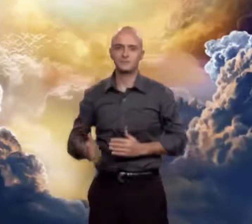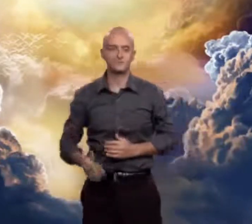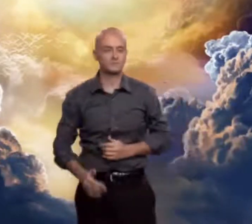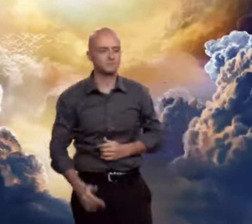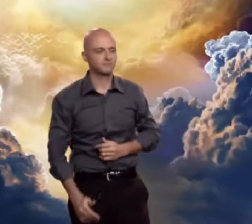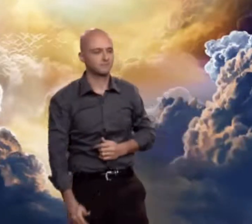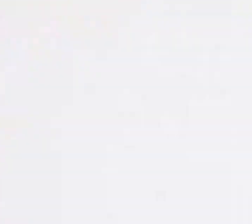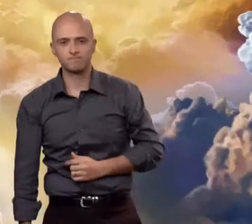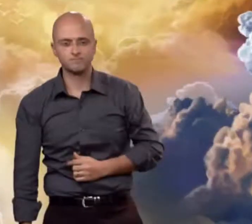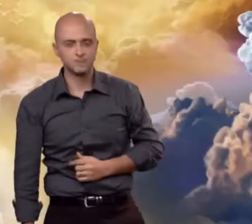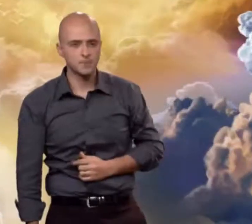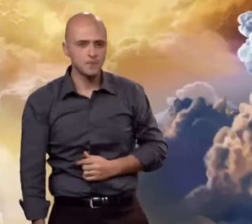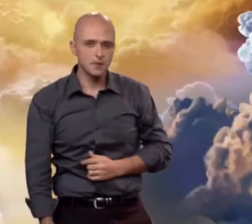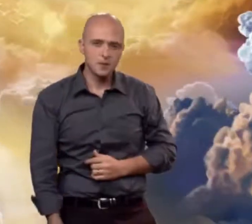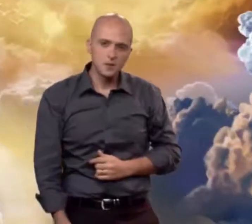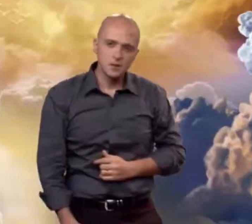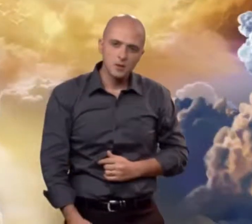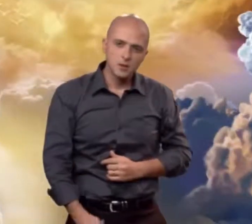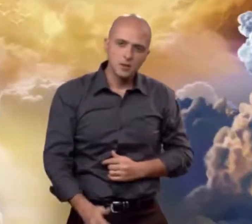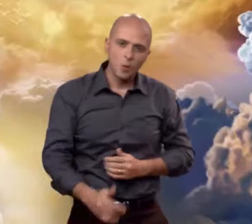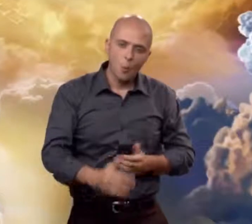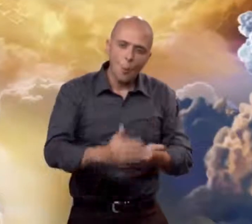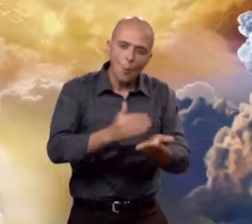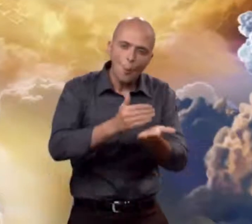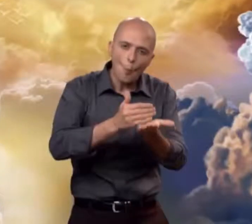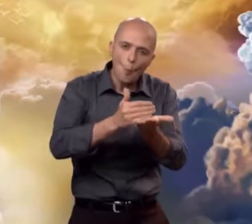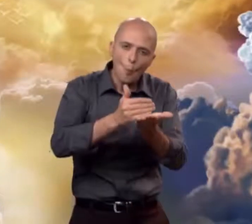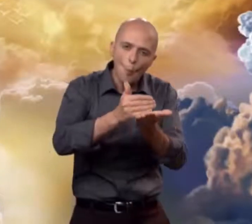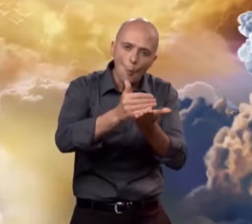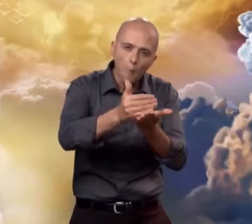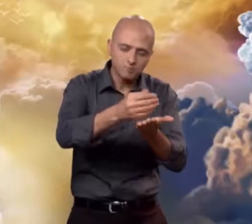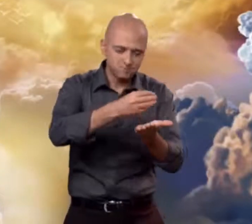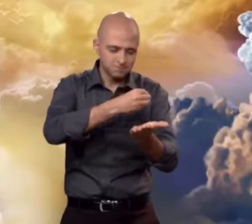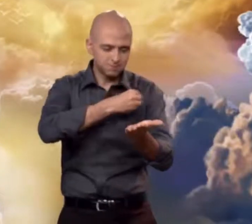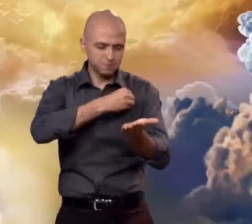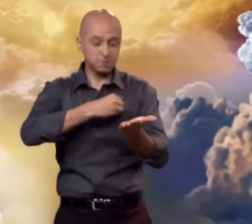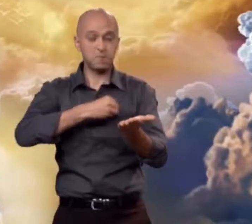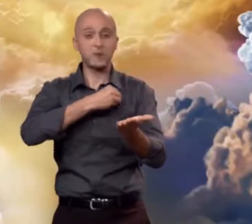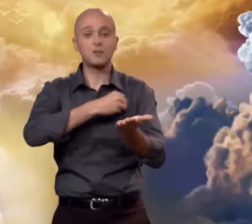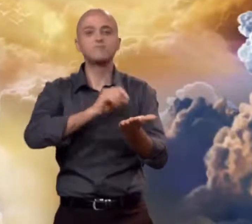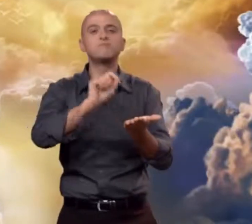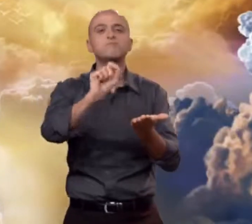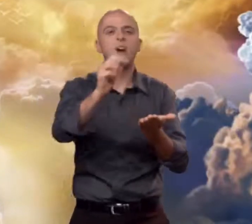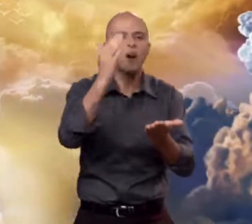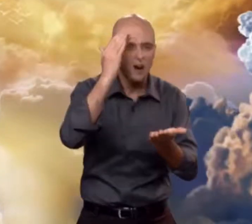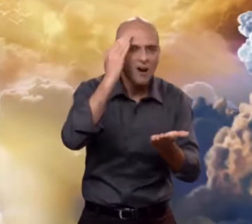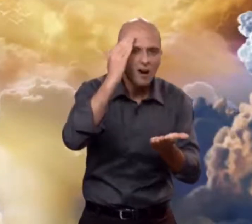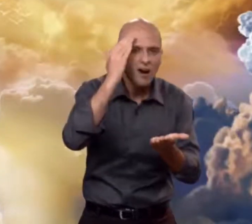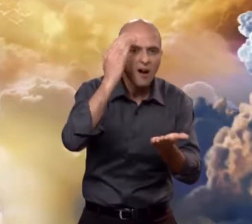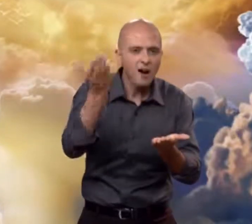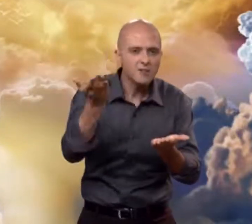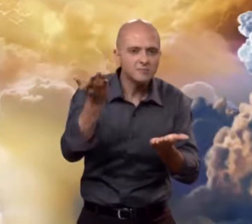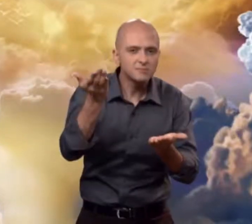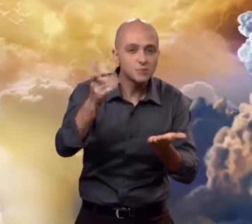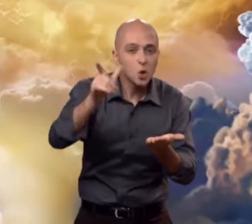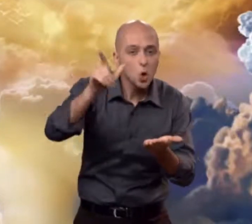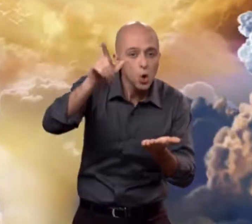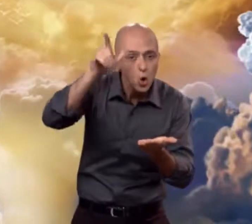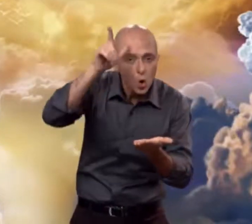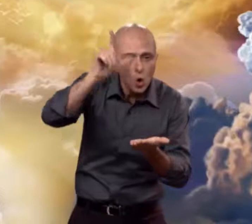porém, alguém que preferiu deturpar essa liberdade. O pecado se originou com aquele que, depois de Cristo,